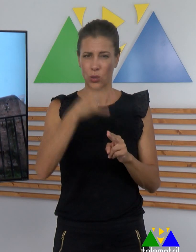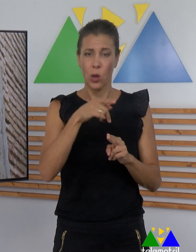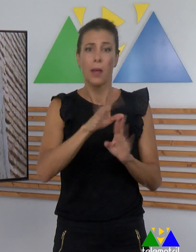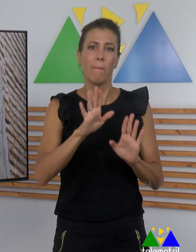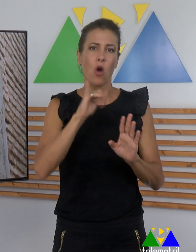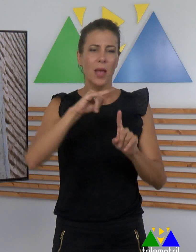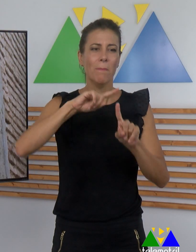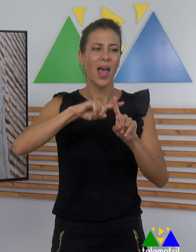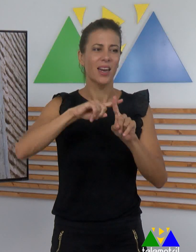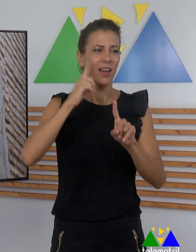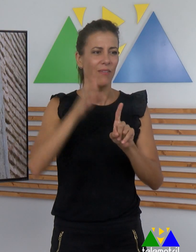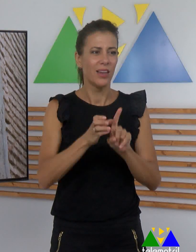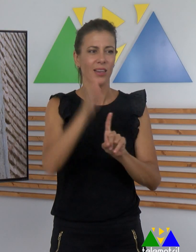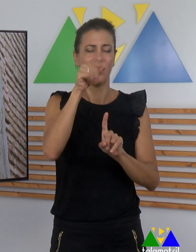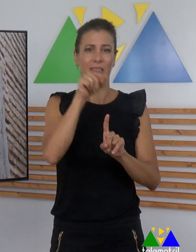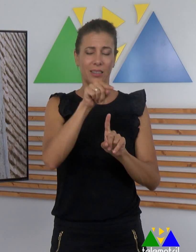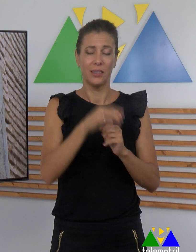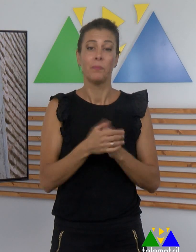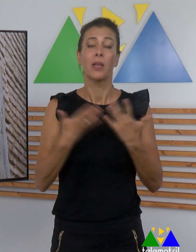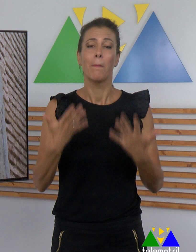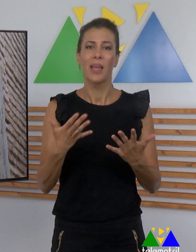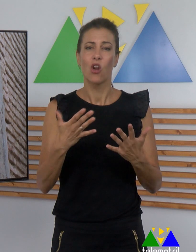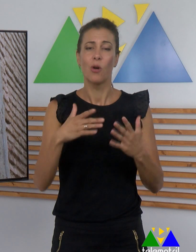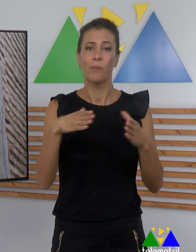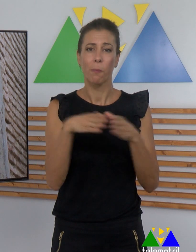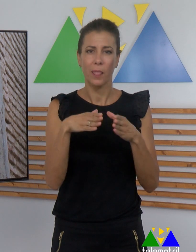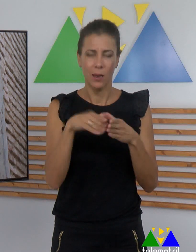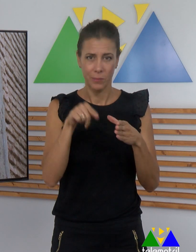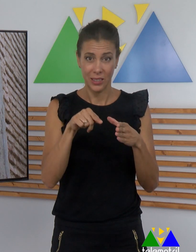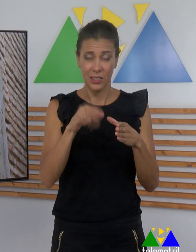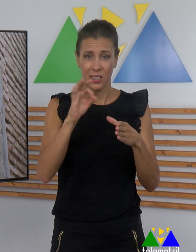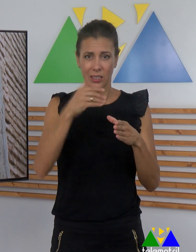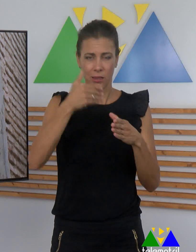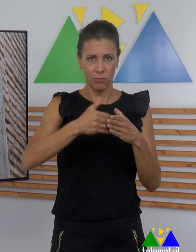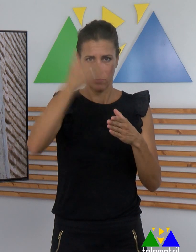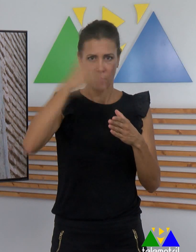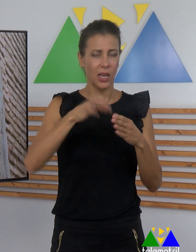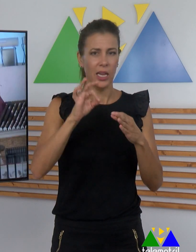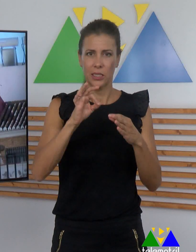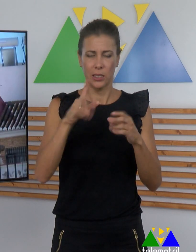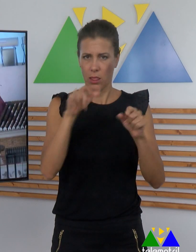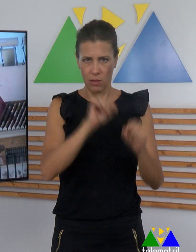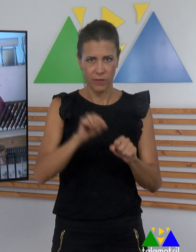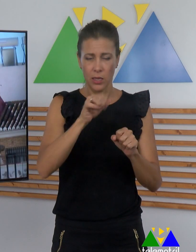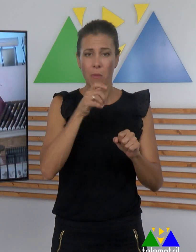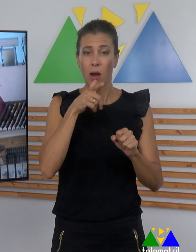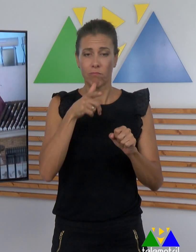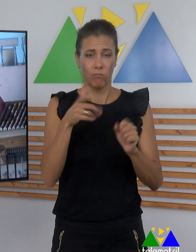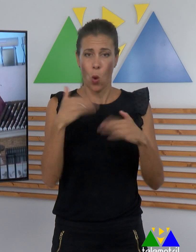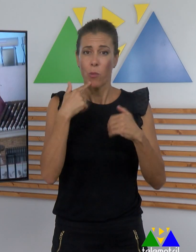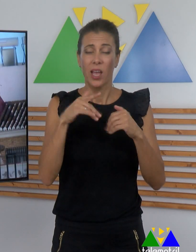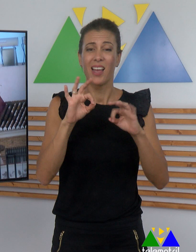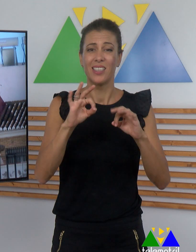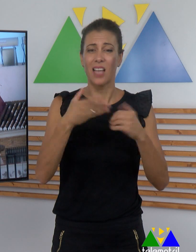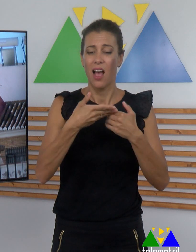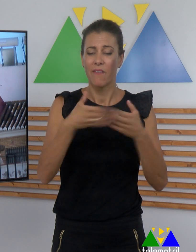marca en el yeso de esa Cruz de Ánimas. La iglesia, esta parte es una parte absolutamente defensiva, como estaba abierta hacia el barrio